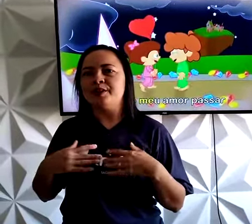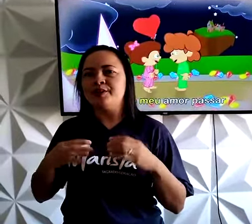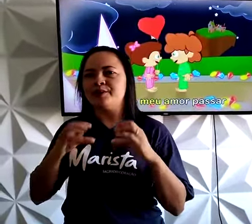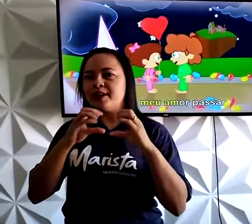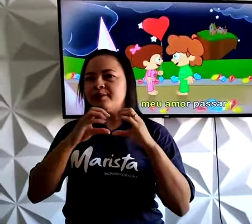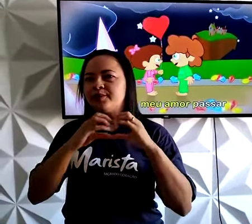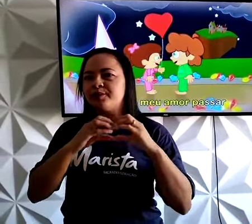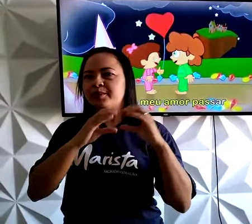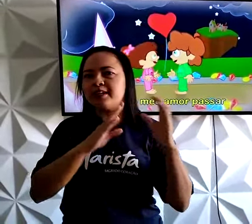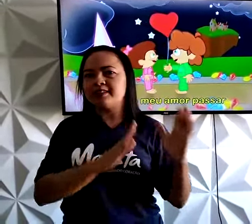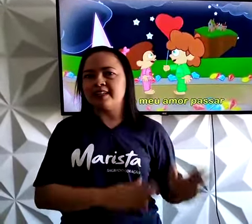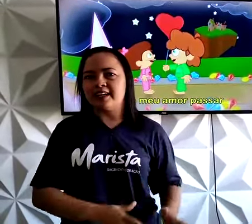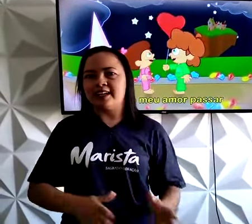Para o meu amor passar.